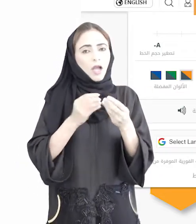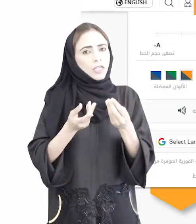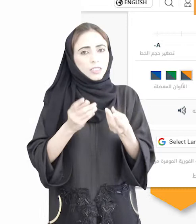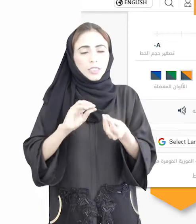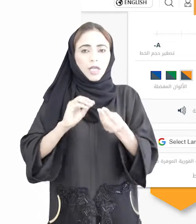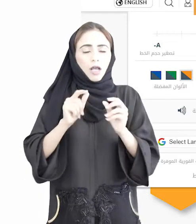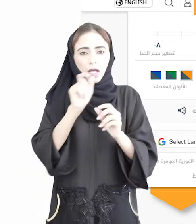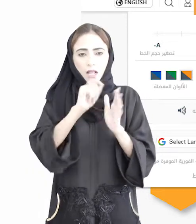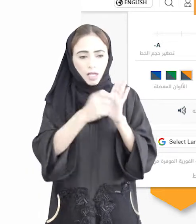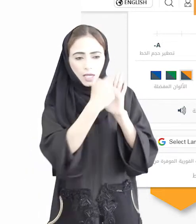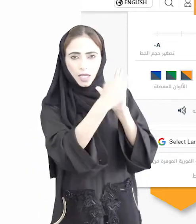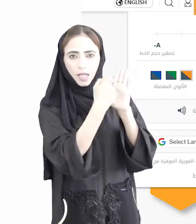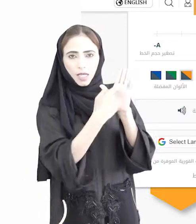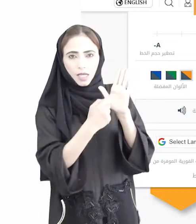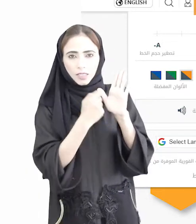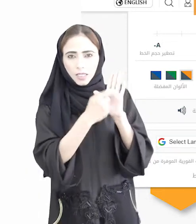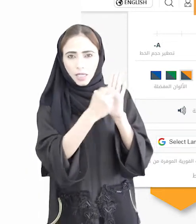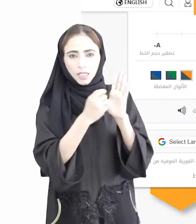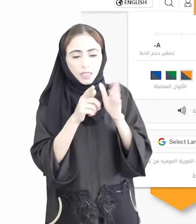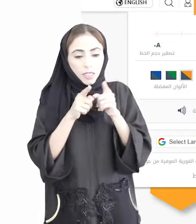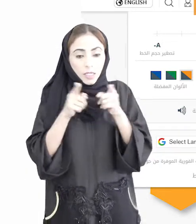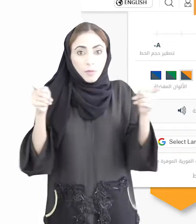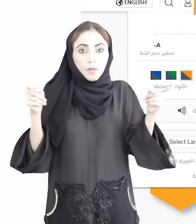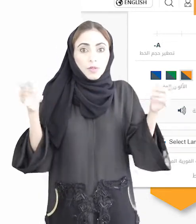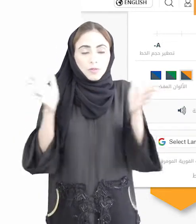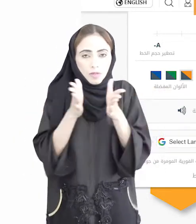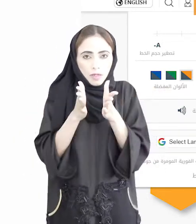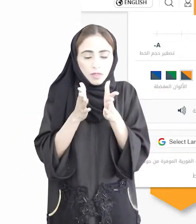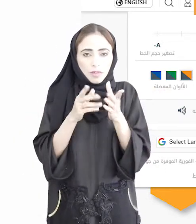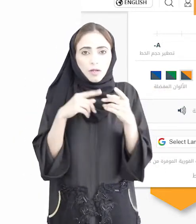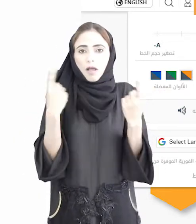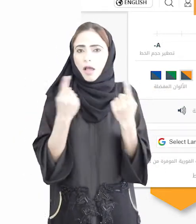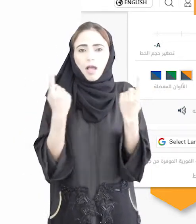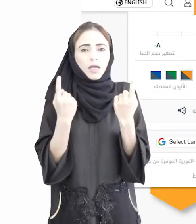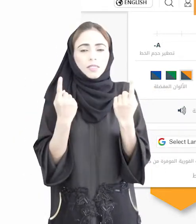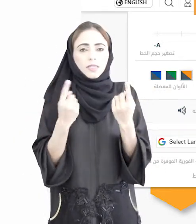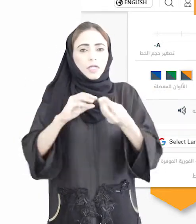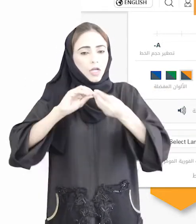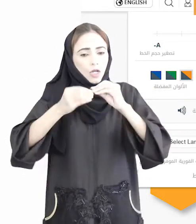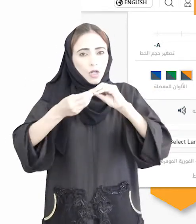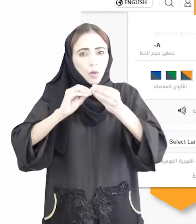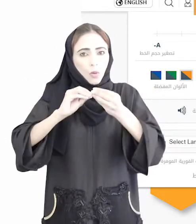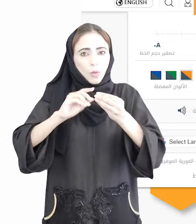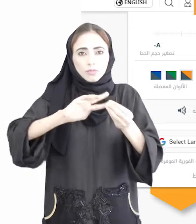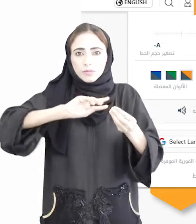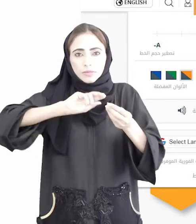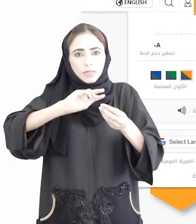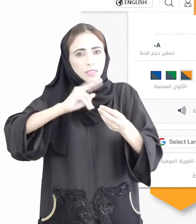وتحتوي أيضاً على خصائص لأصحاب الهمم من ضعيفي البصر.